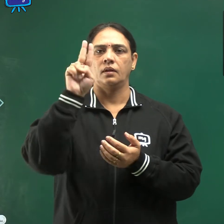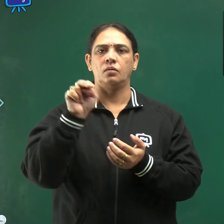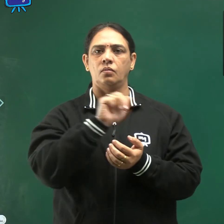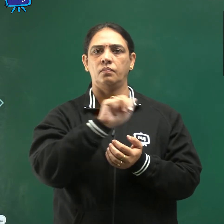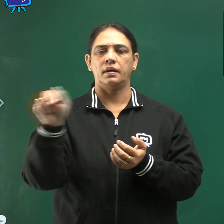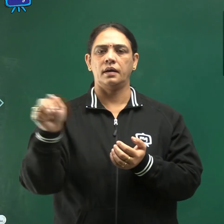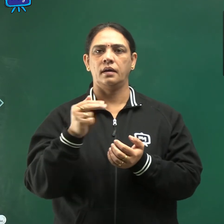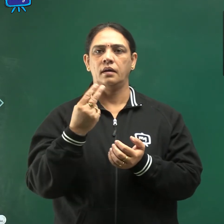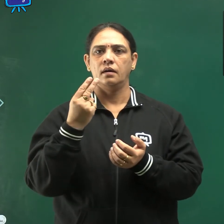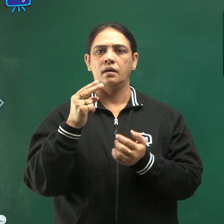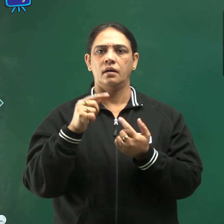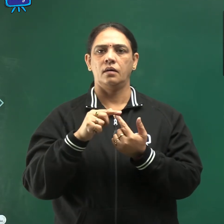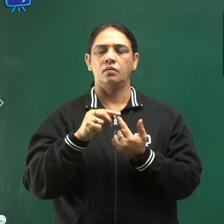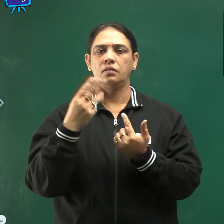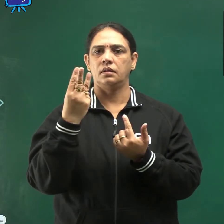2/√3